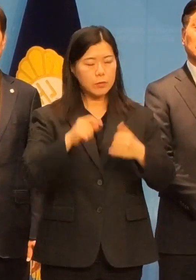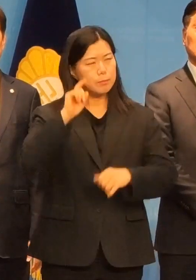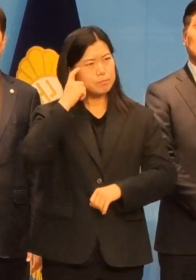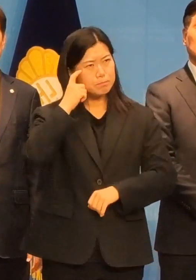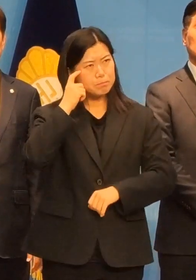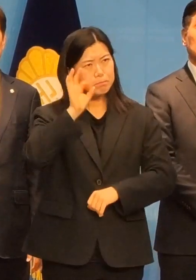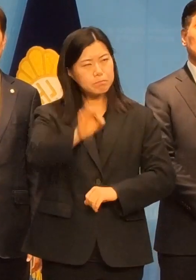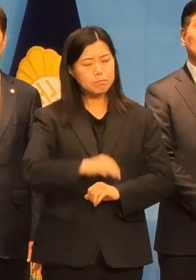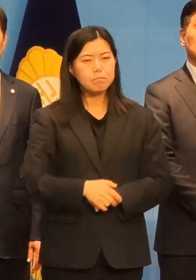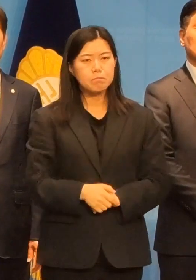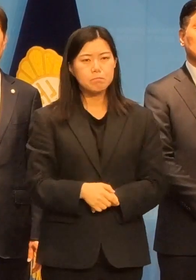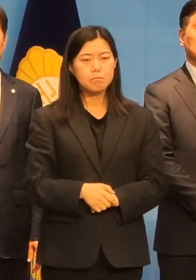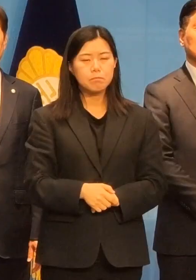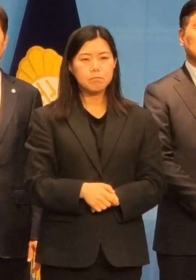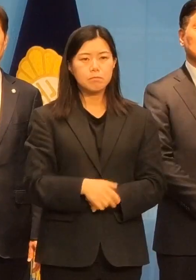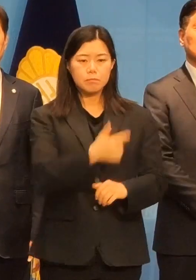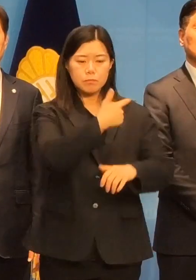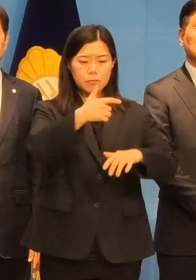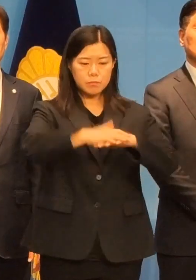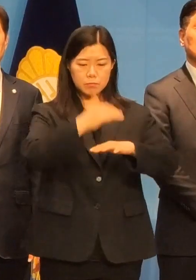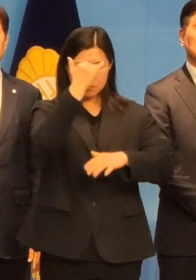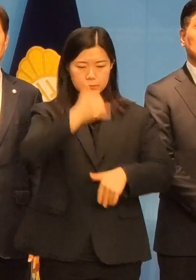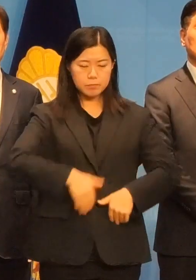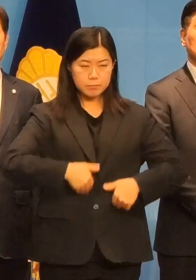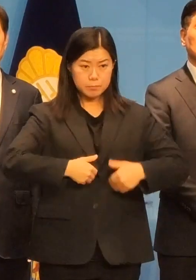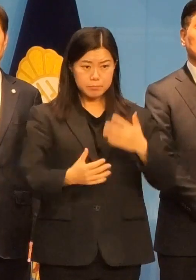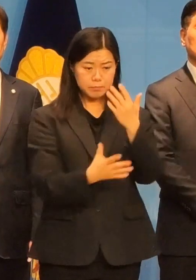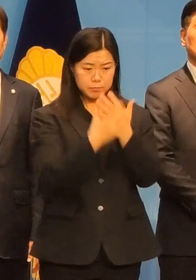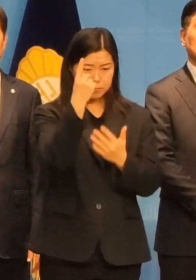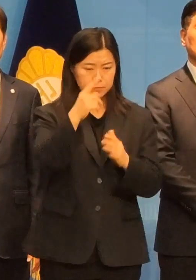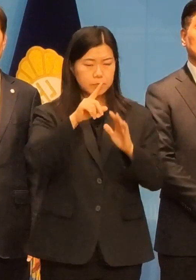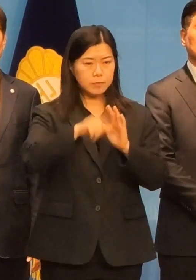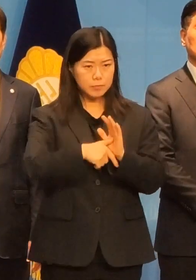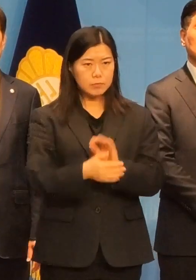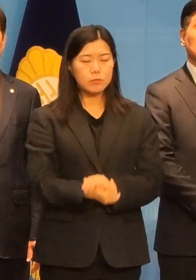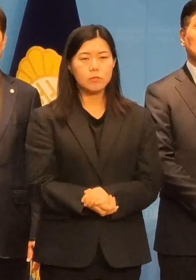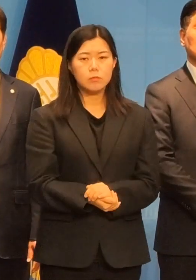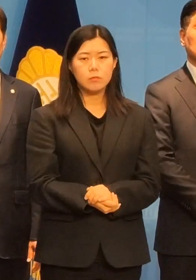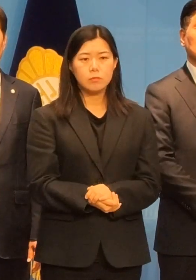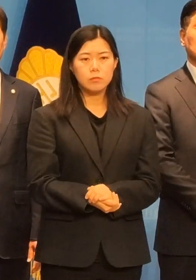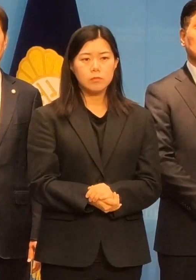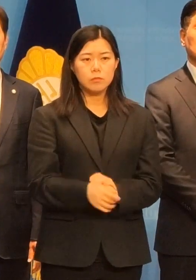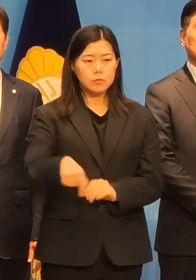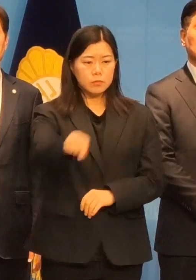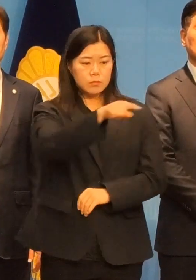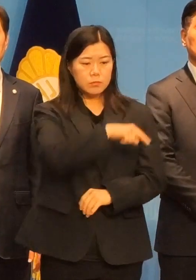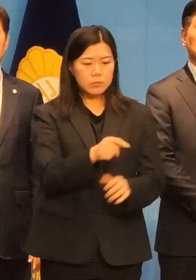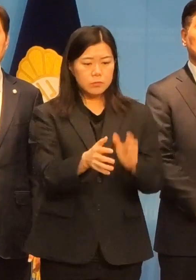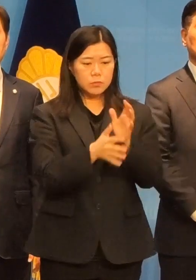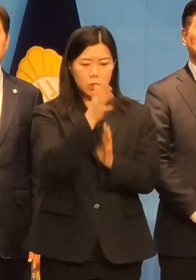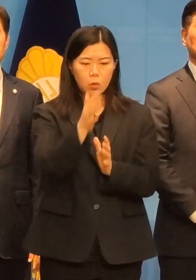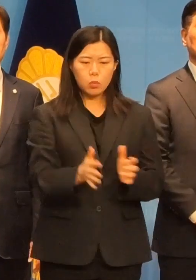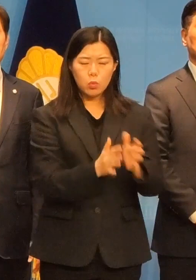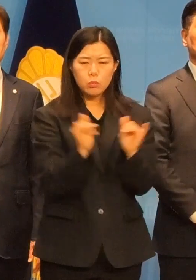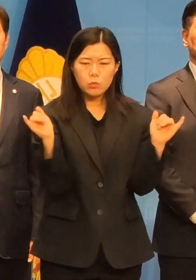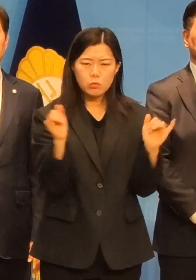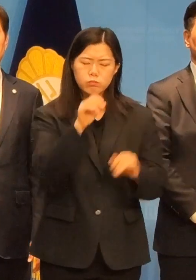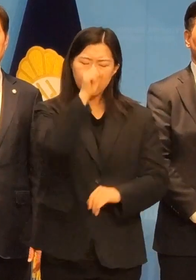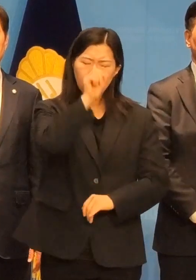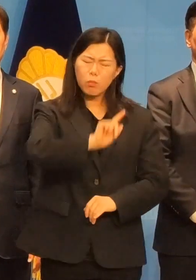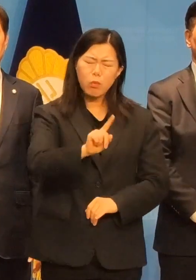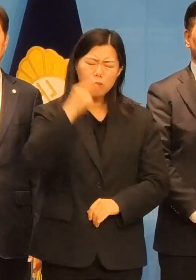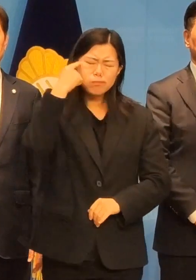보십시오. 도대체 대전 충남의 통합이 대전 충남의 시도민에게 무엇이 좋은 것이냐고